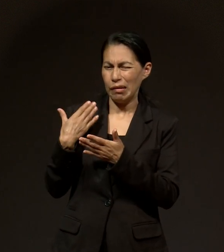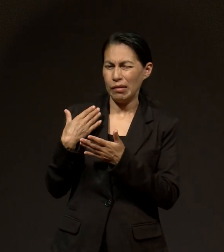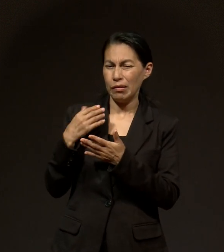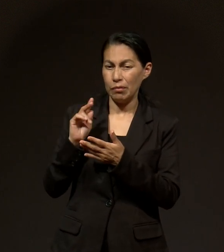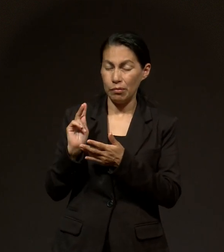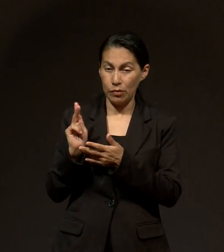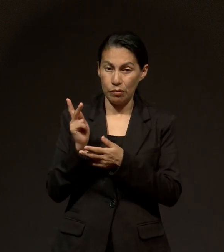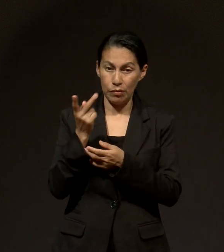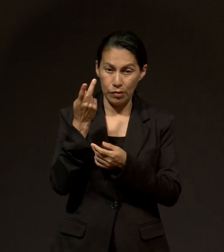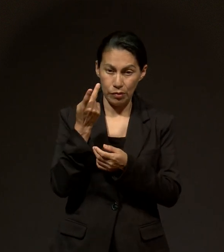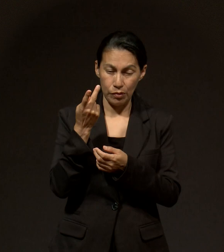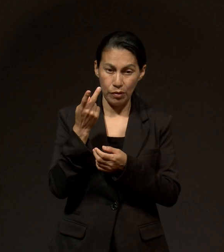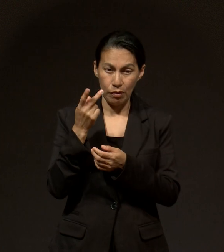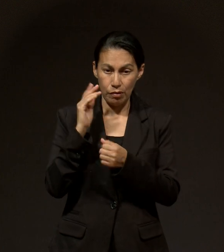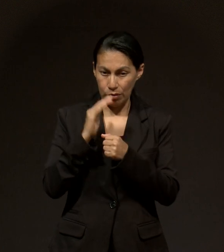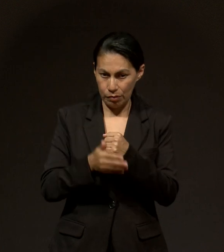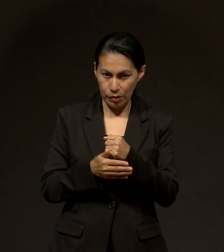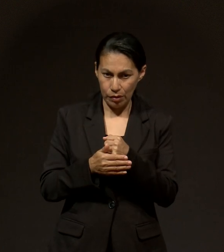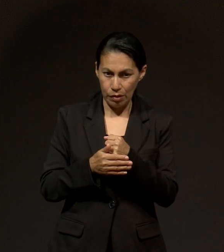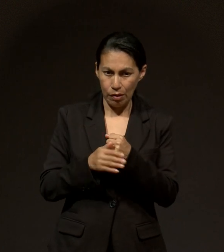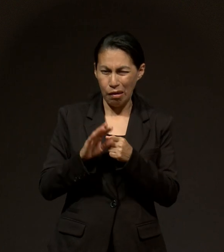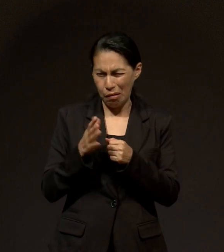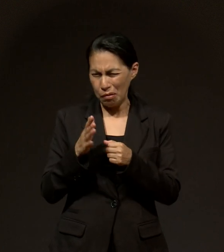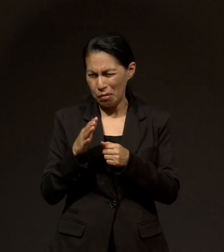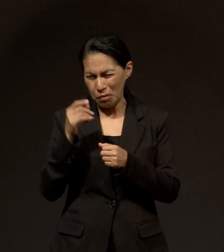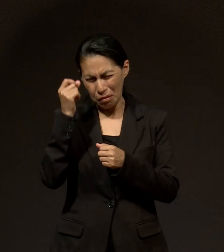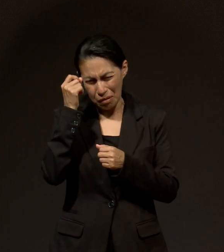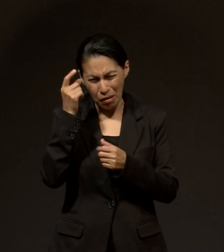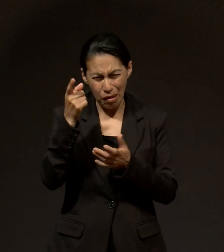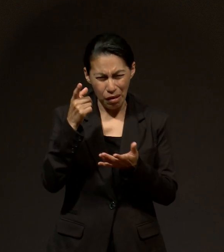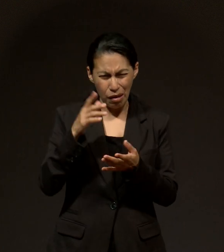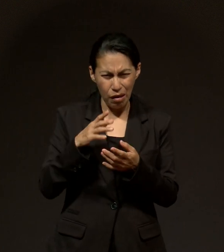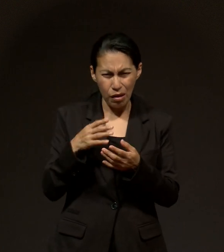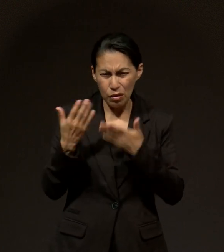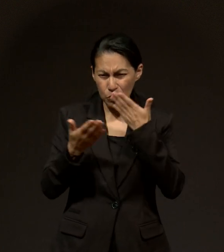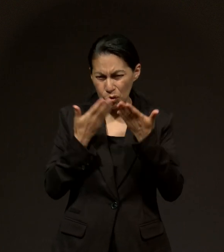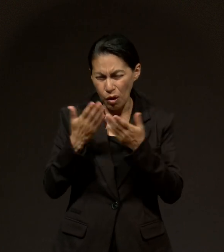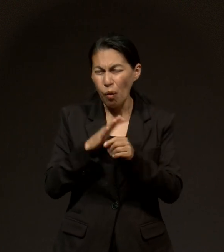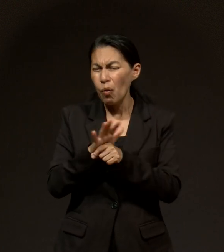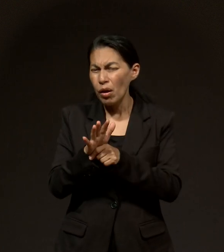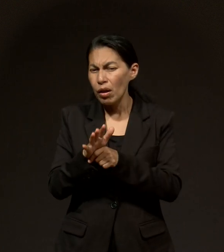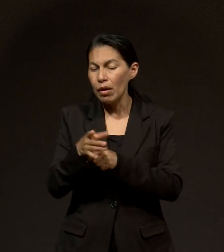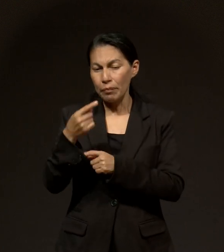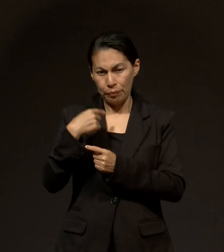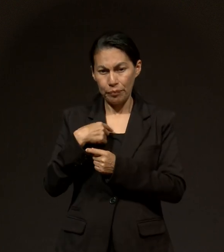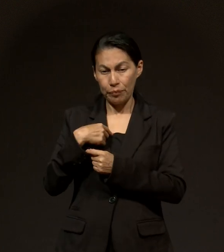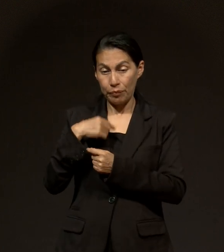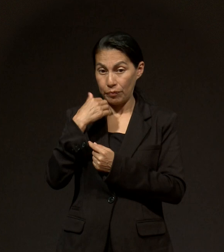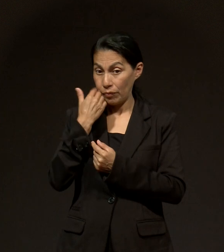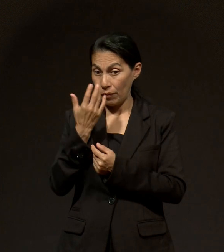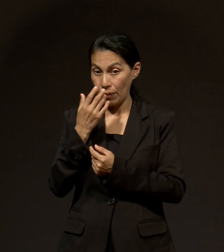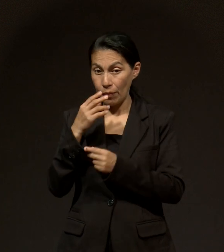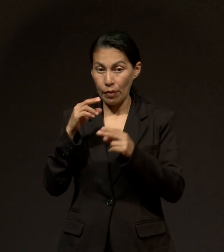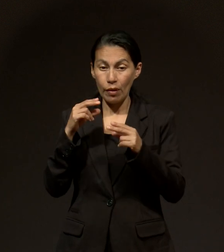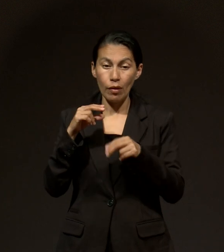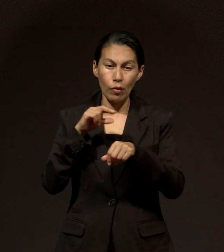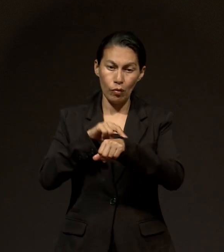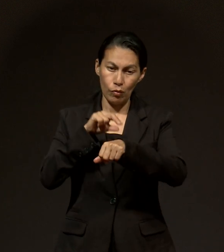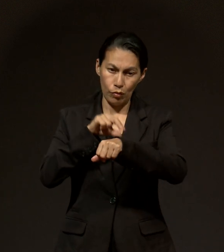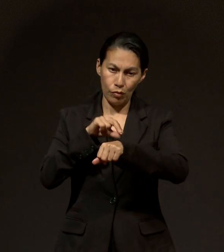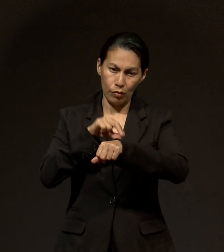cuando uno termina la preparatoria, sea, por terminar, pues ya tiene una idea. Mi idea era estudiar